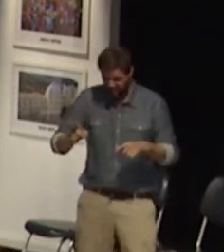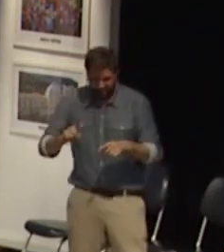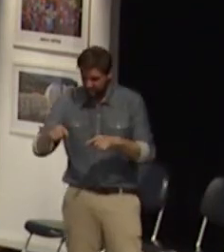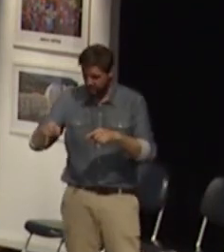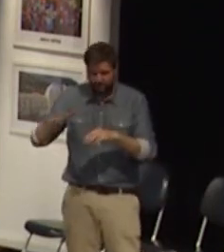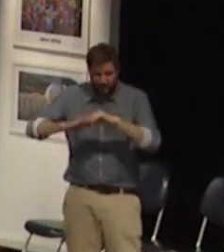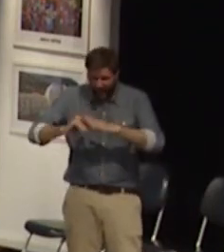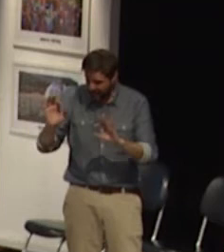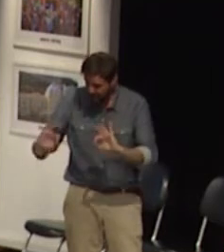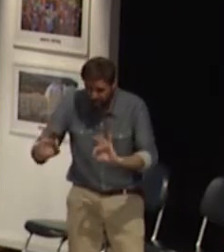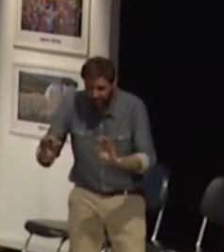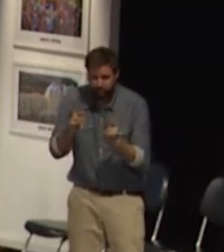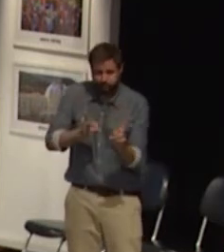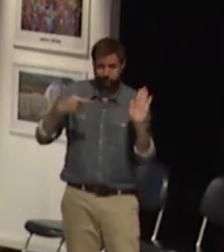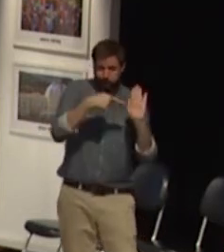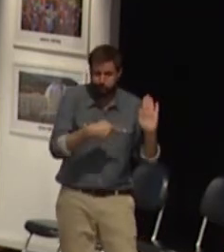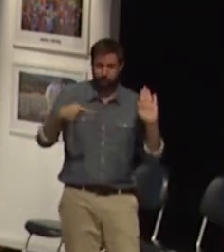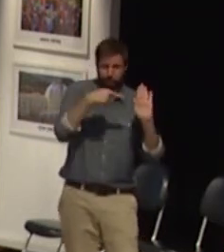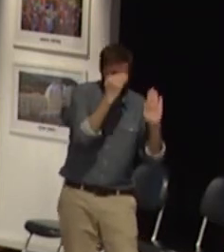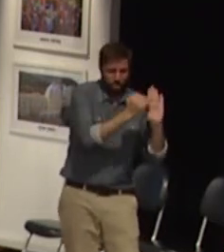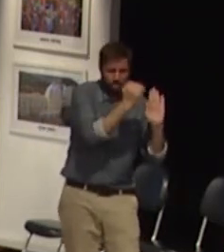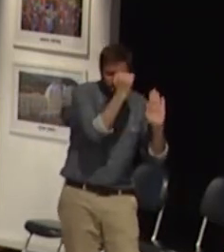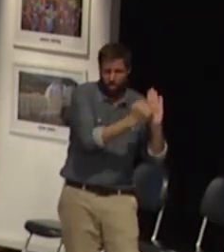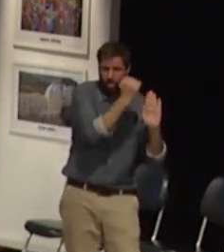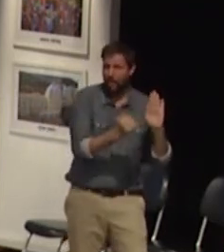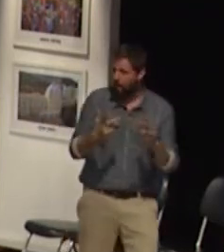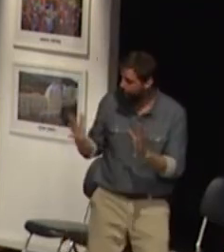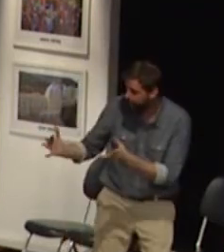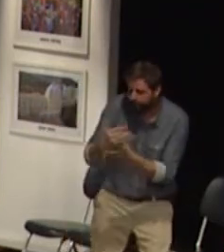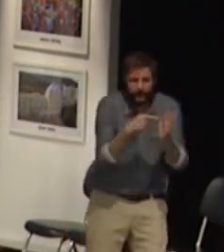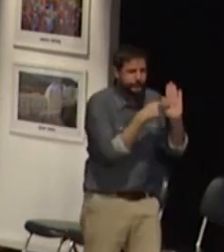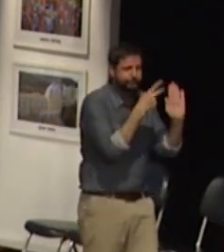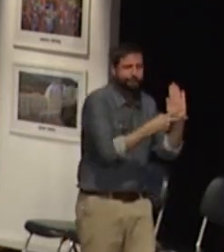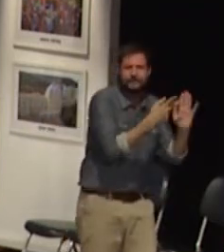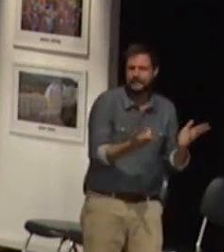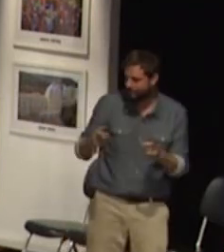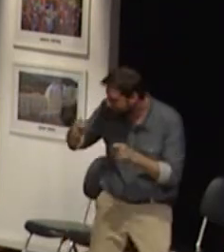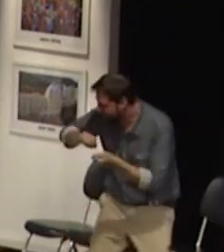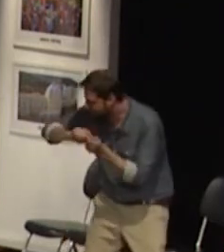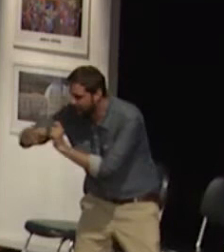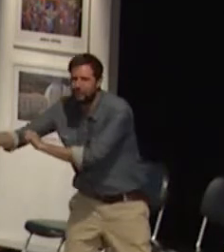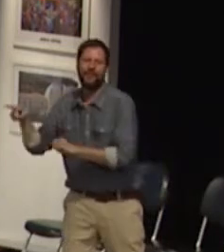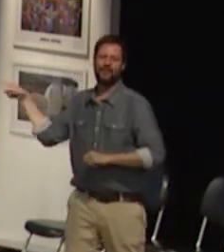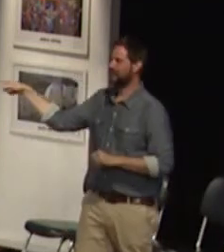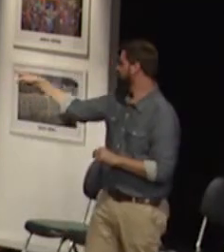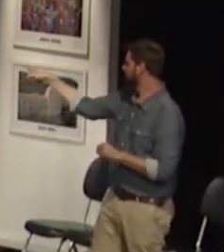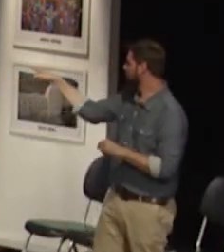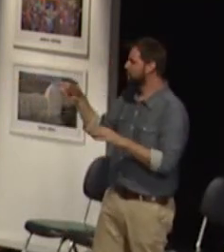lei. Então, se a gente não vê isso na prática, a gente só obedece à lei, a gente acaba não